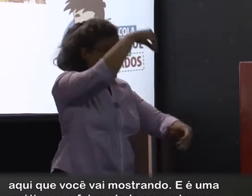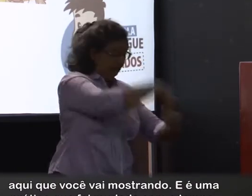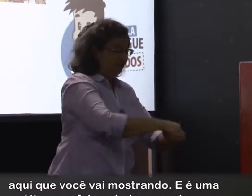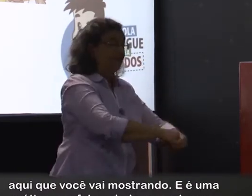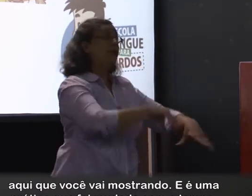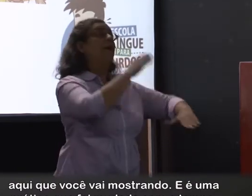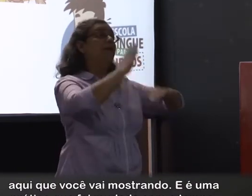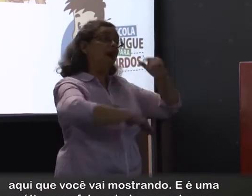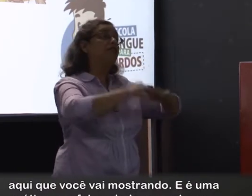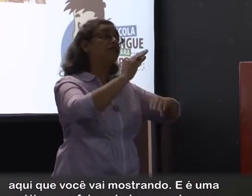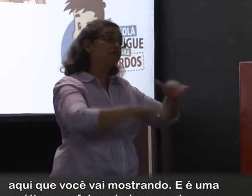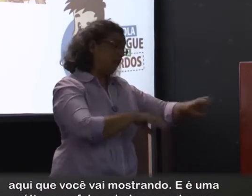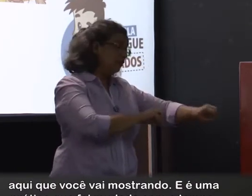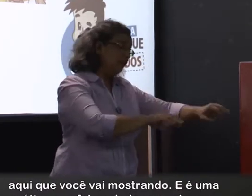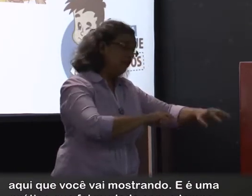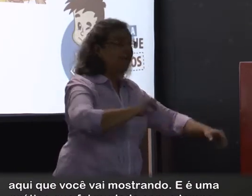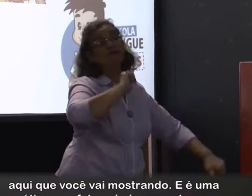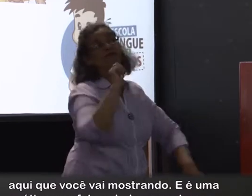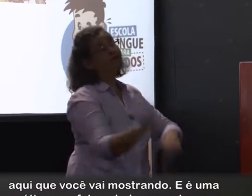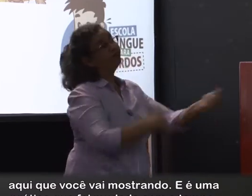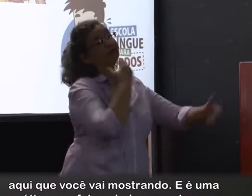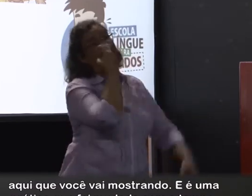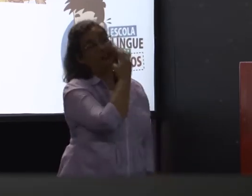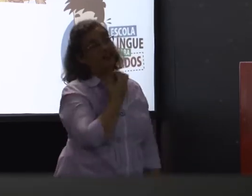E é uma prática que foi mudada com o tempo.